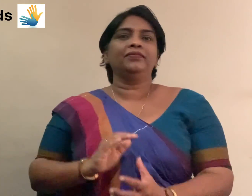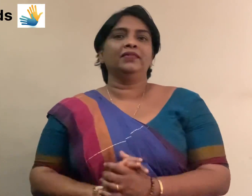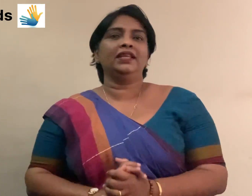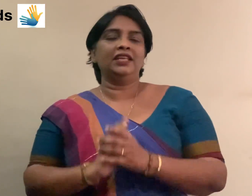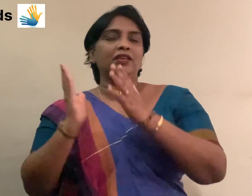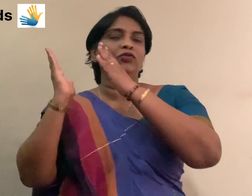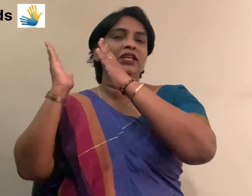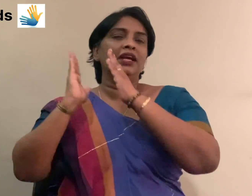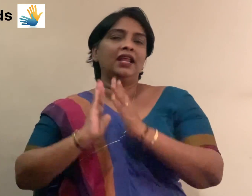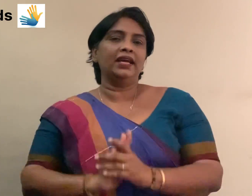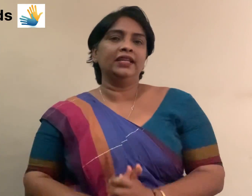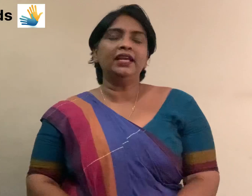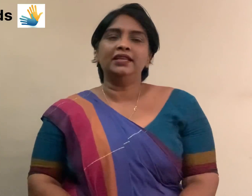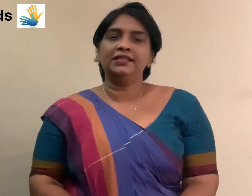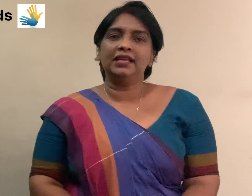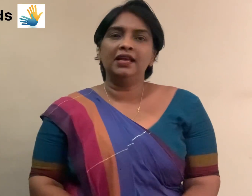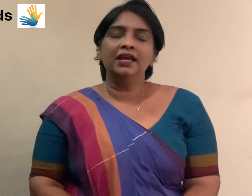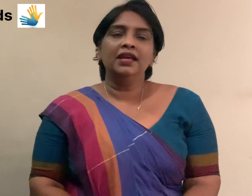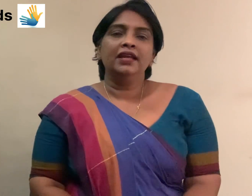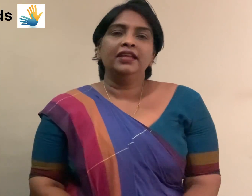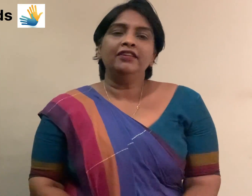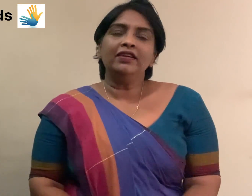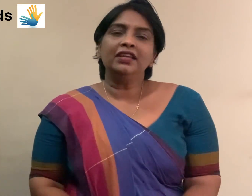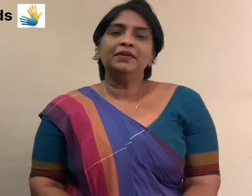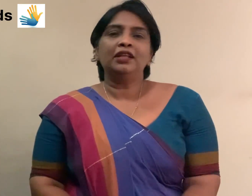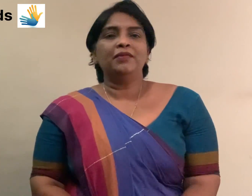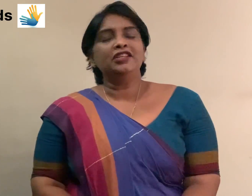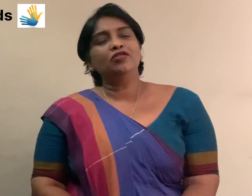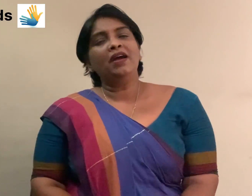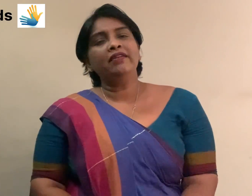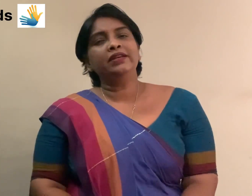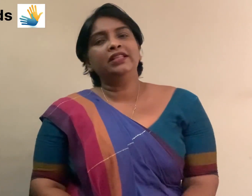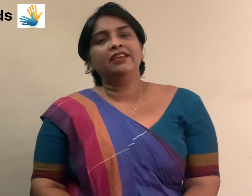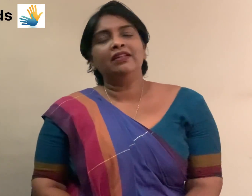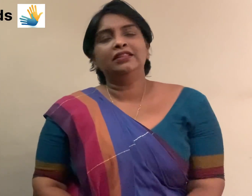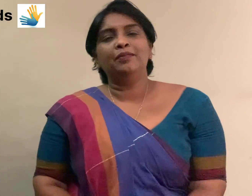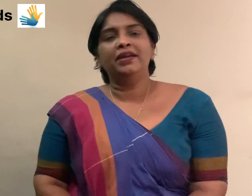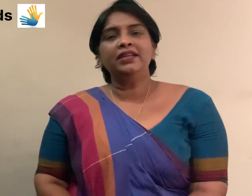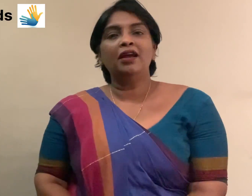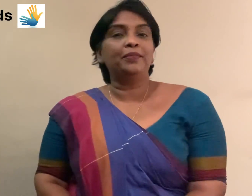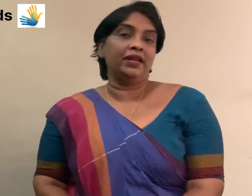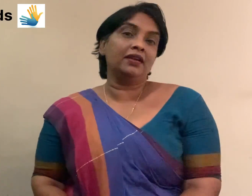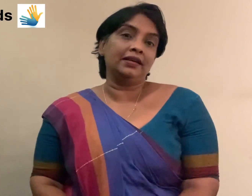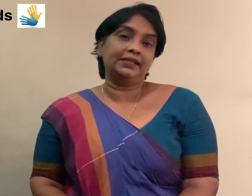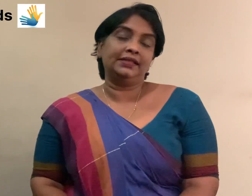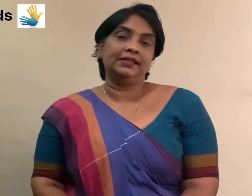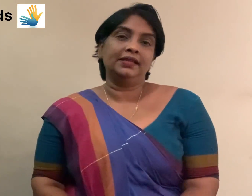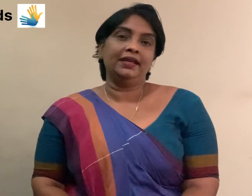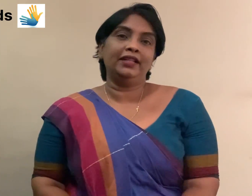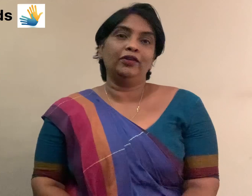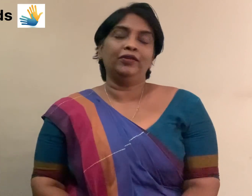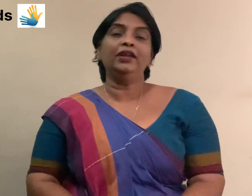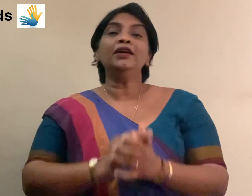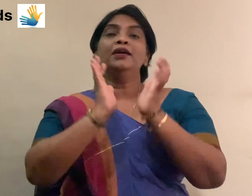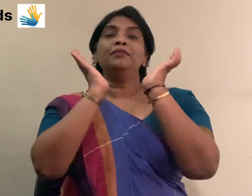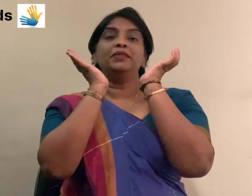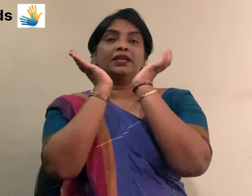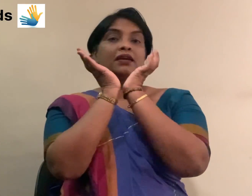ඒ කියන්නේ උඩින් ගලාගෙන යන නිසා. ඒ වගේම තමයි ස්වභාවික දේවල් තමයි අපේ ගස්. එතකොට මේක ගස්.